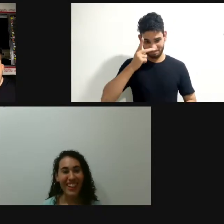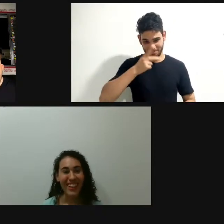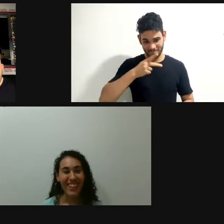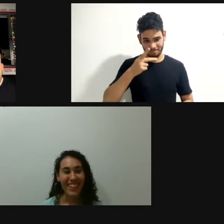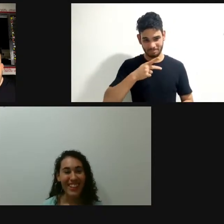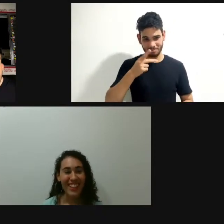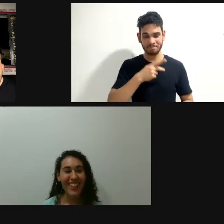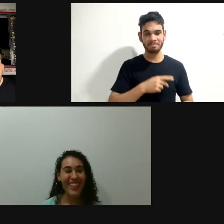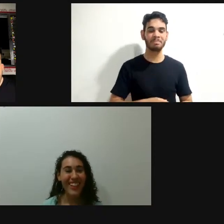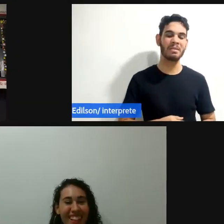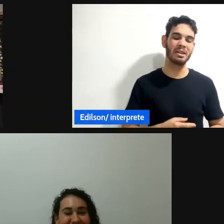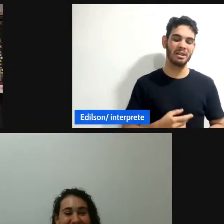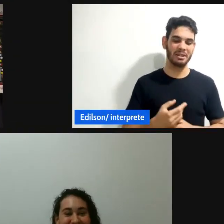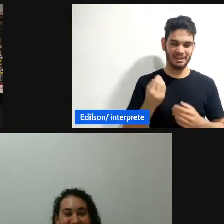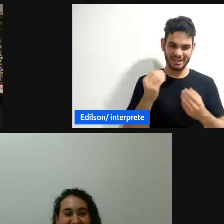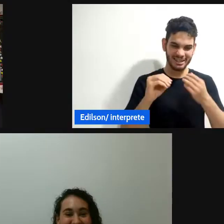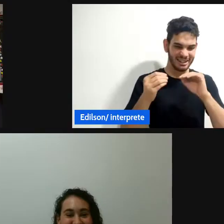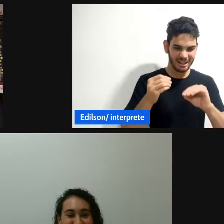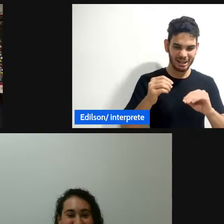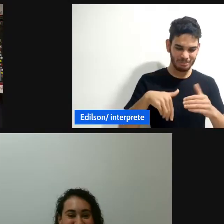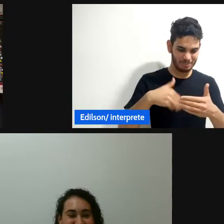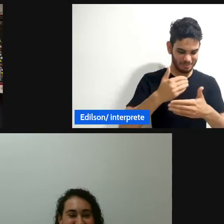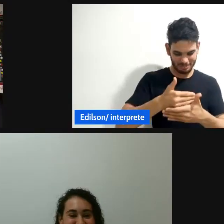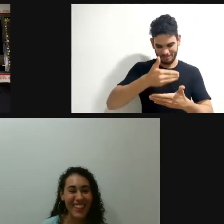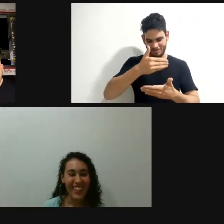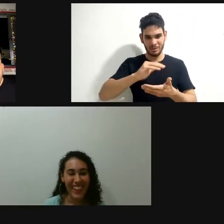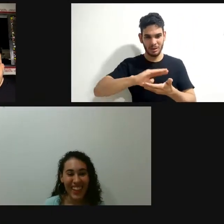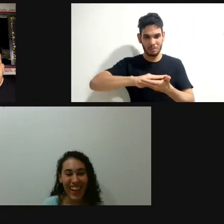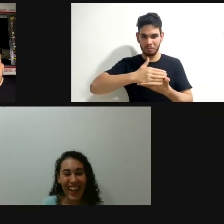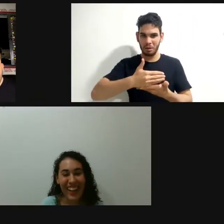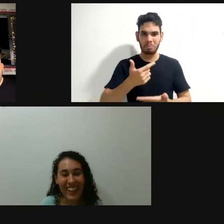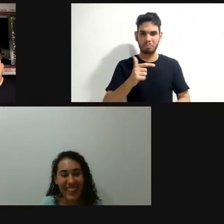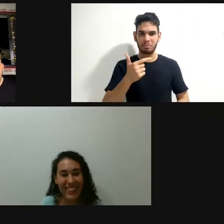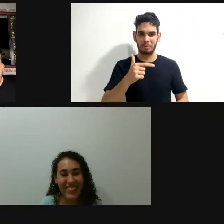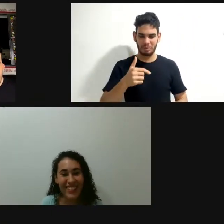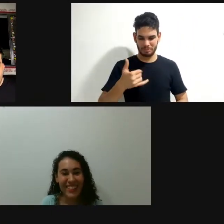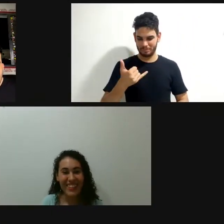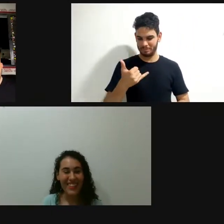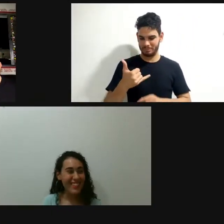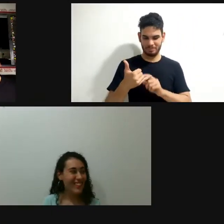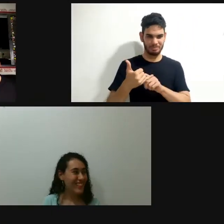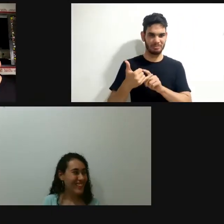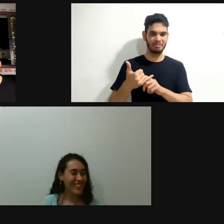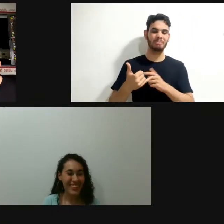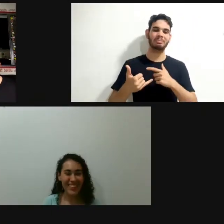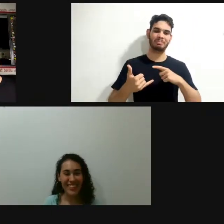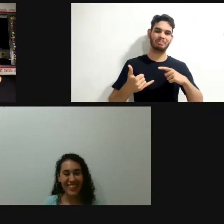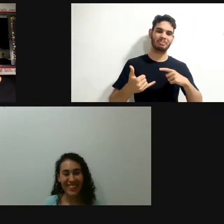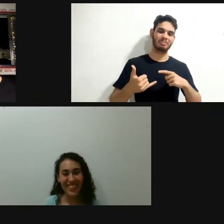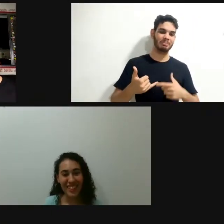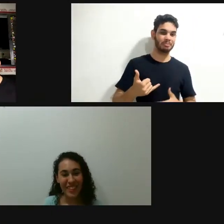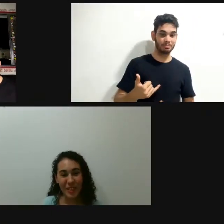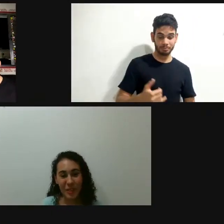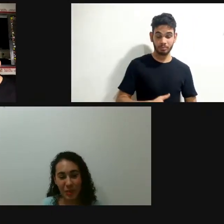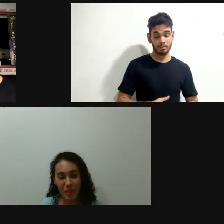notebook. Faço tudo pelo iPhone. Então, qualquer coisa me desculpem. Tá aí na tela.